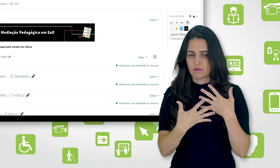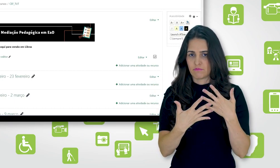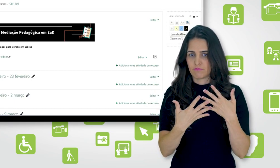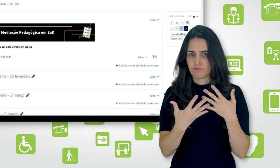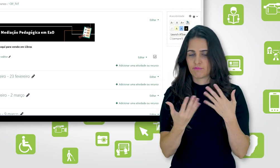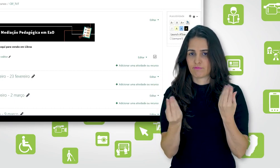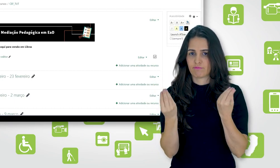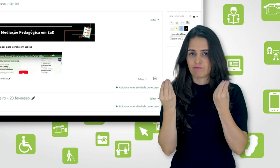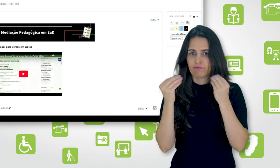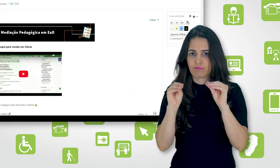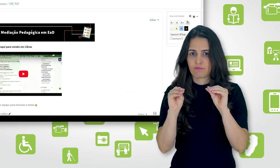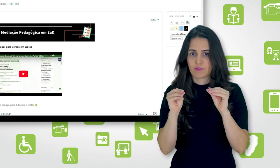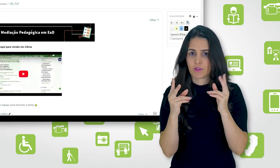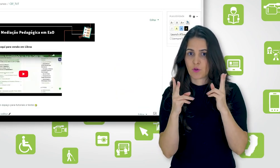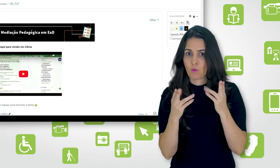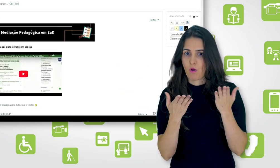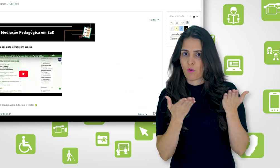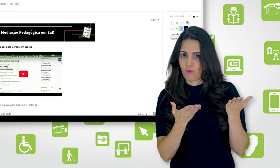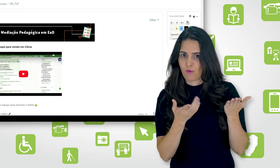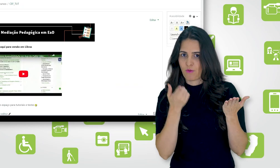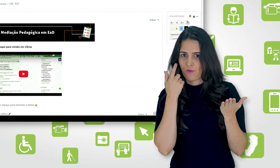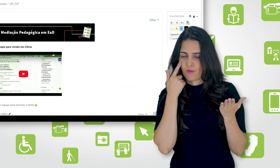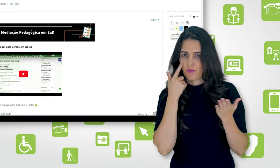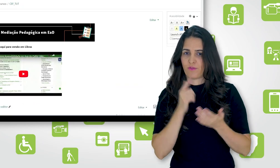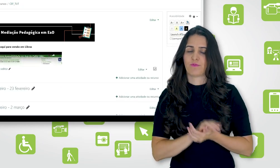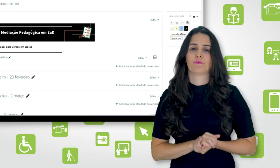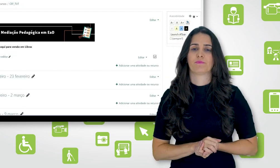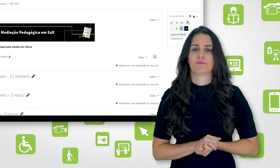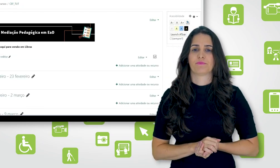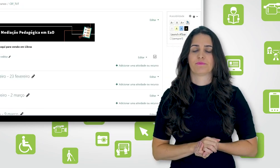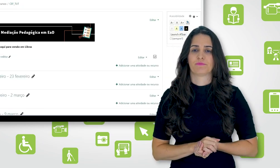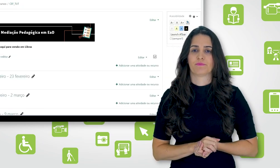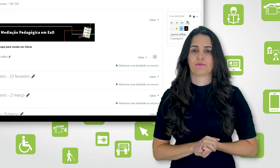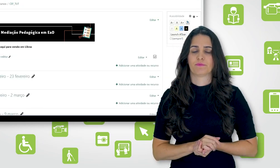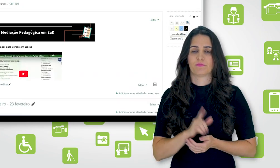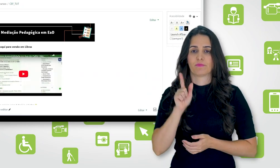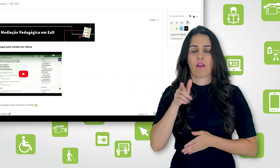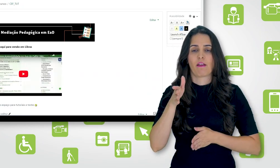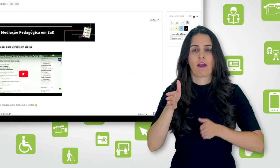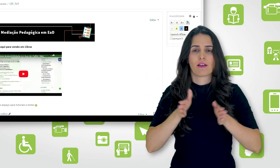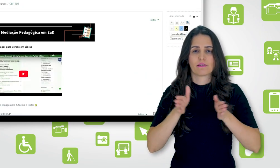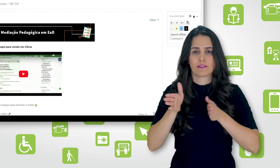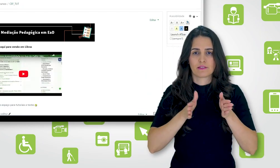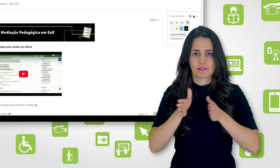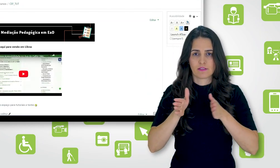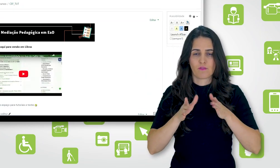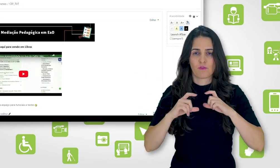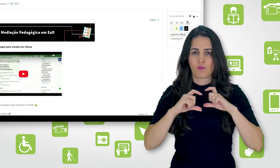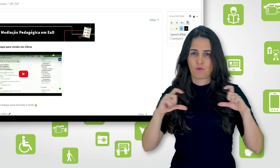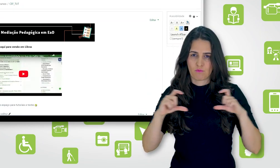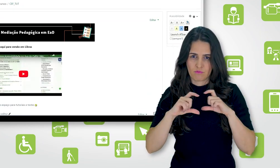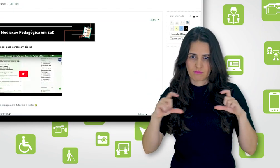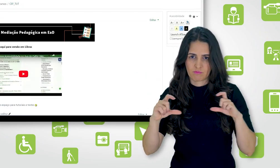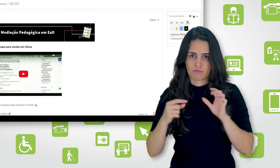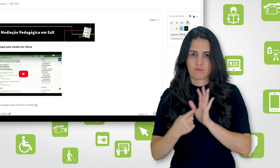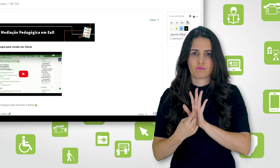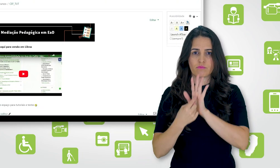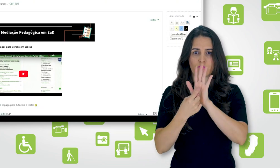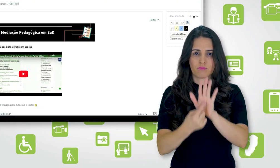fique neste formato com o menu acessível identificado com o